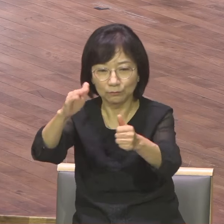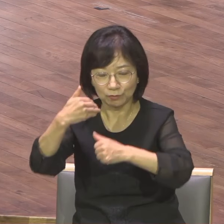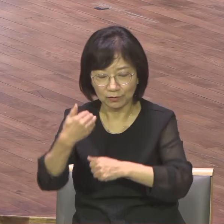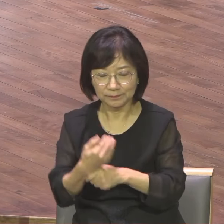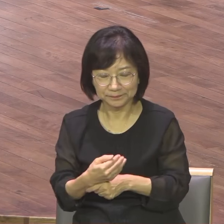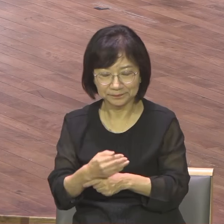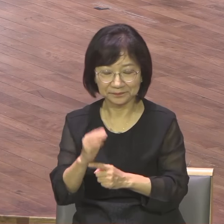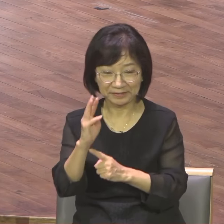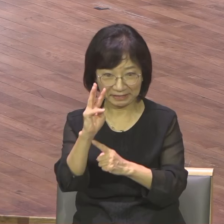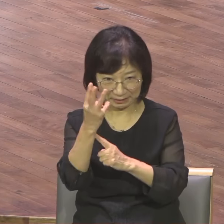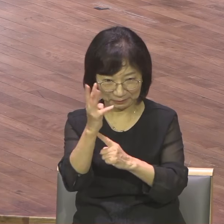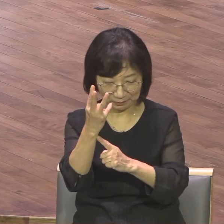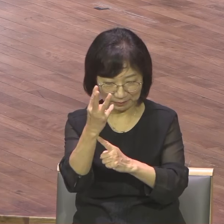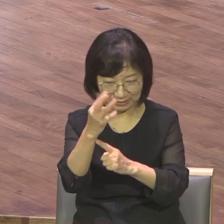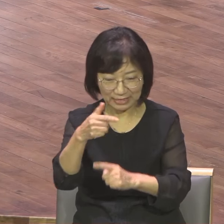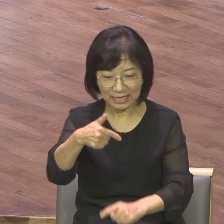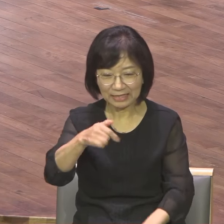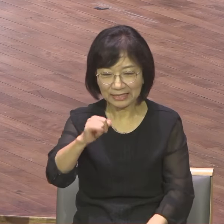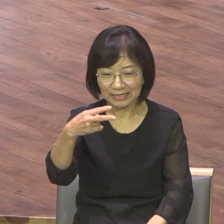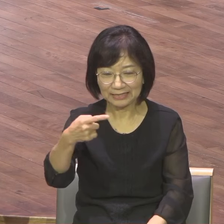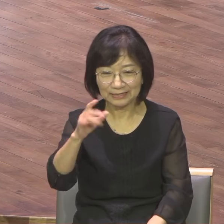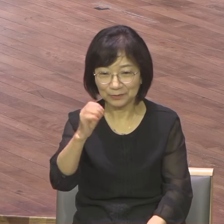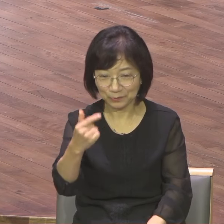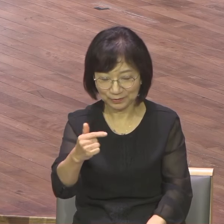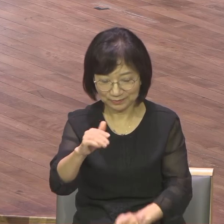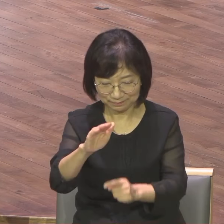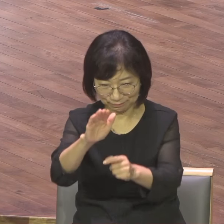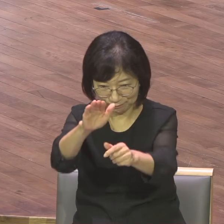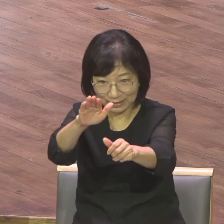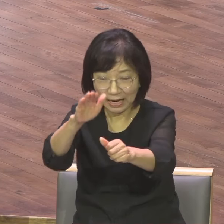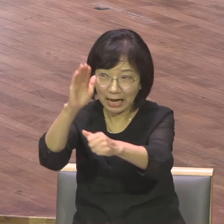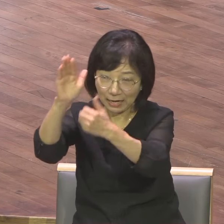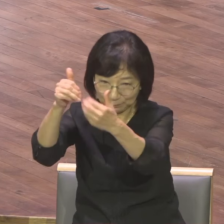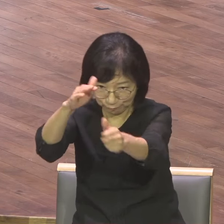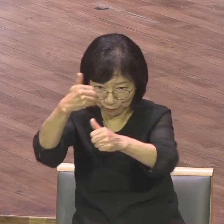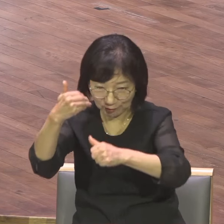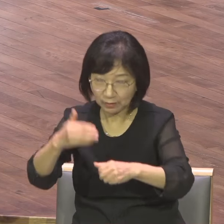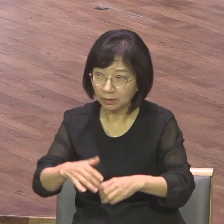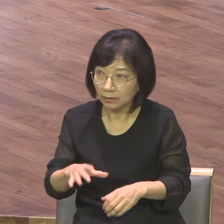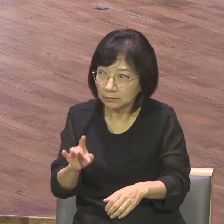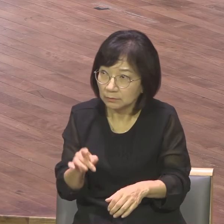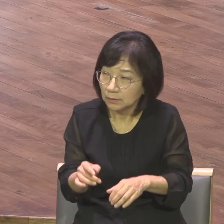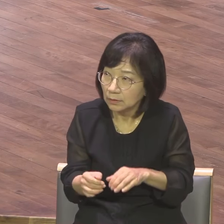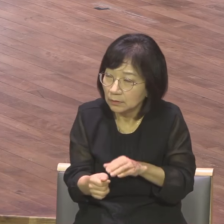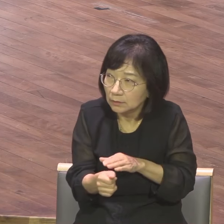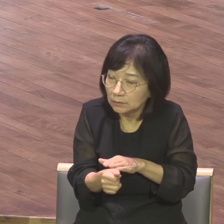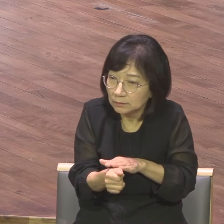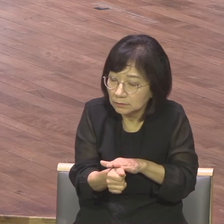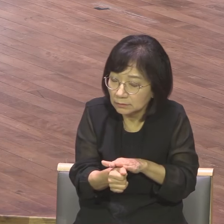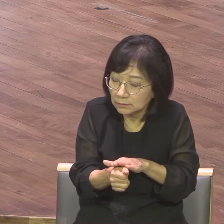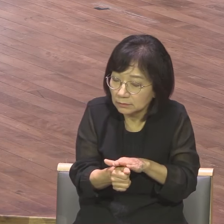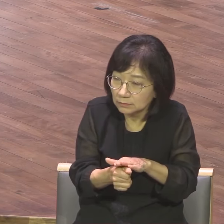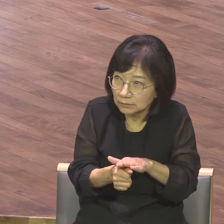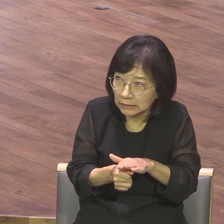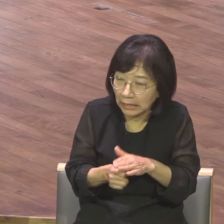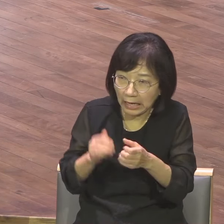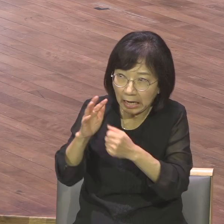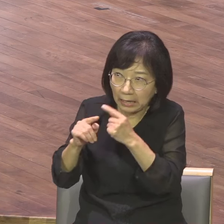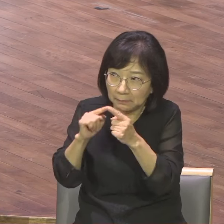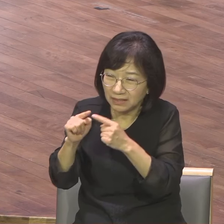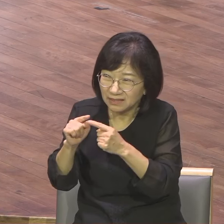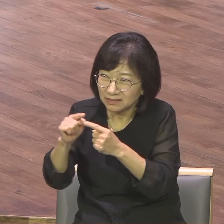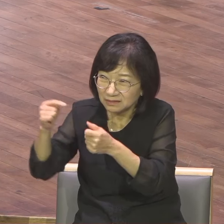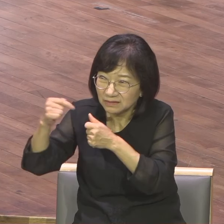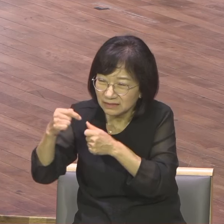처음에는 기도원이 가진 체질 그대로 아주 소심해서 하나님 말씀 믿지 못하겠다는